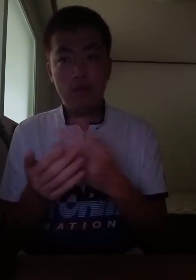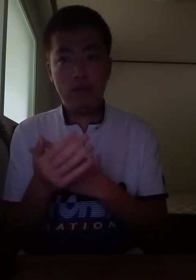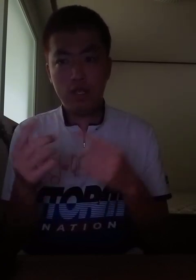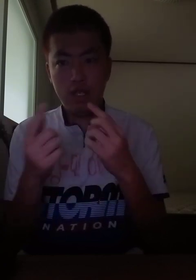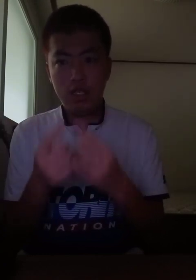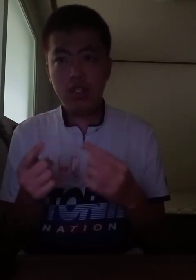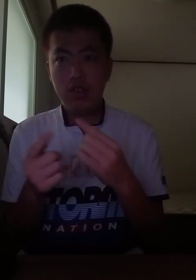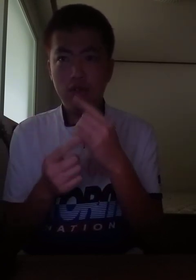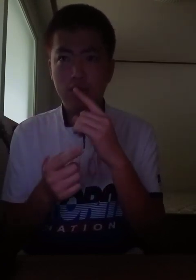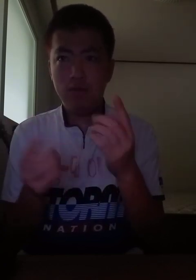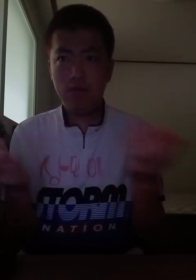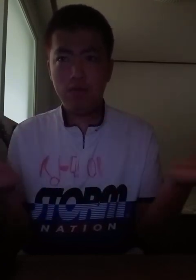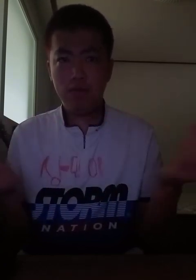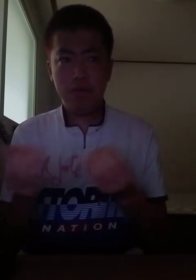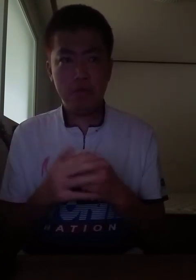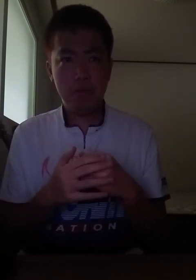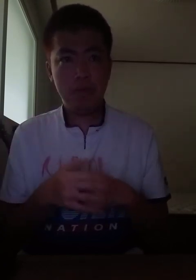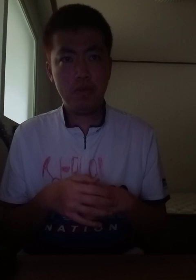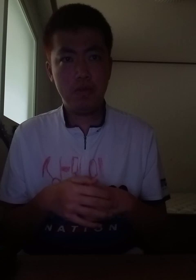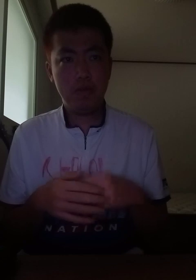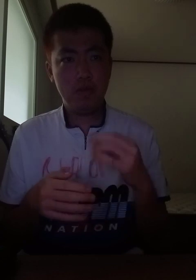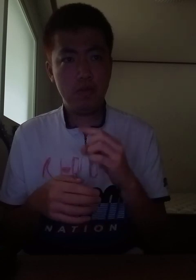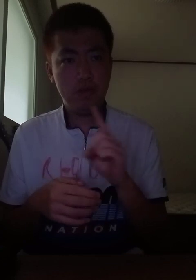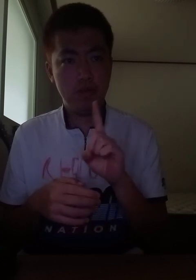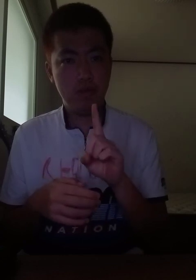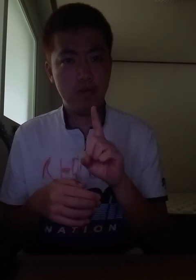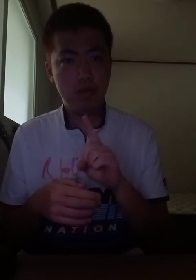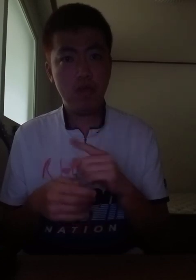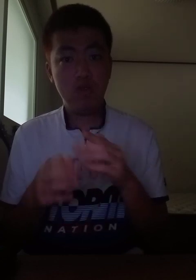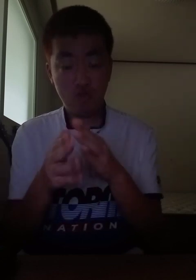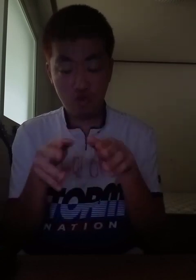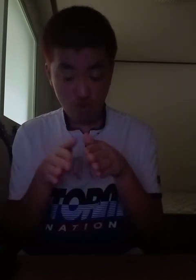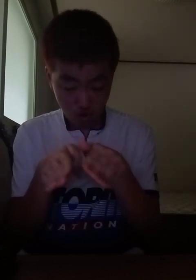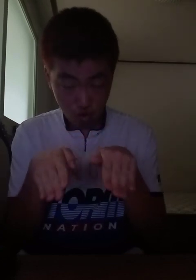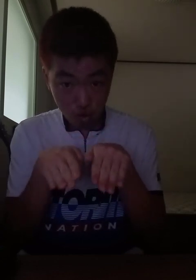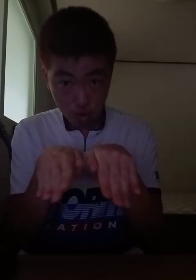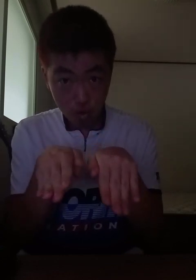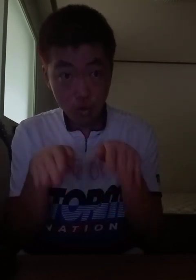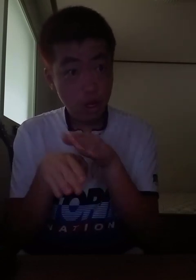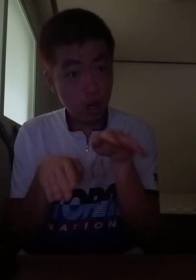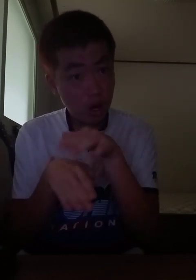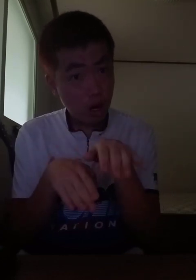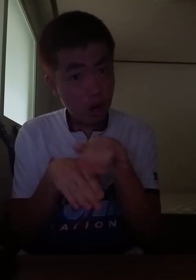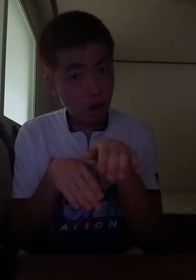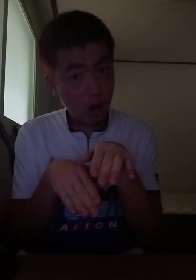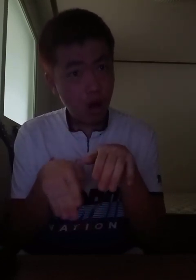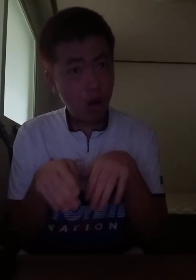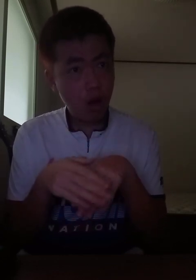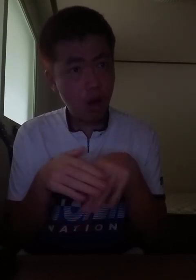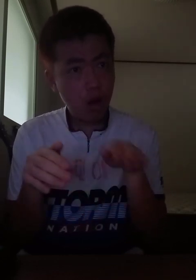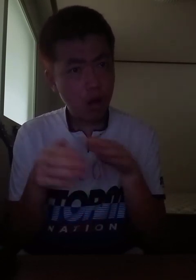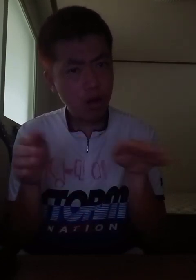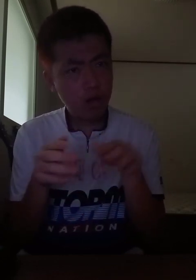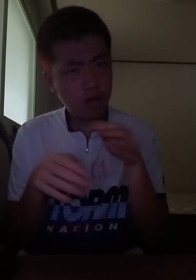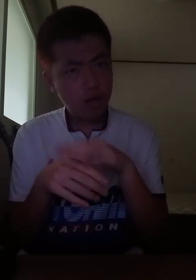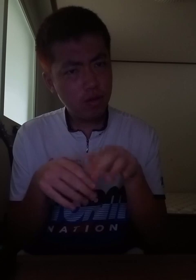이유를 모릅니다. 혹시 이거 뭐에 쓰는 건지 아세요? 이게? I don't know. I just moved it just maybe 1